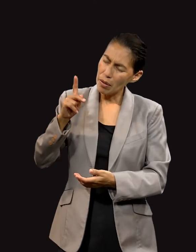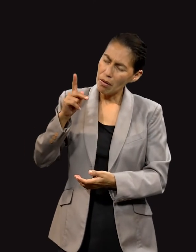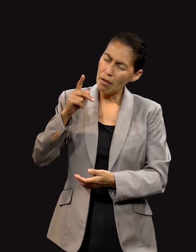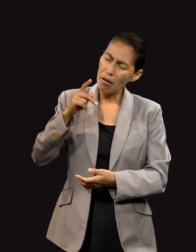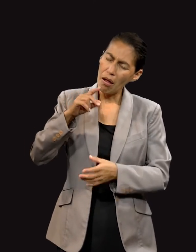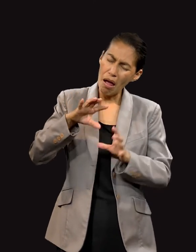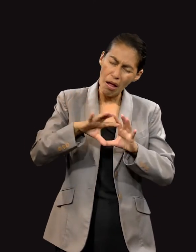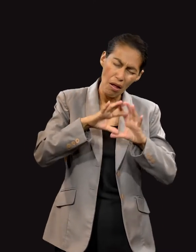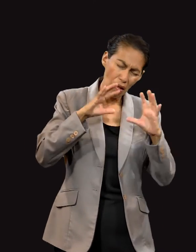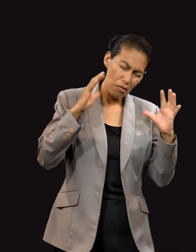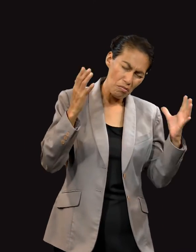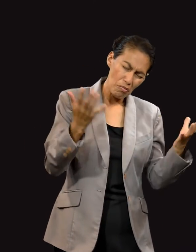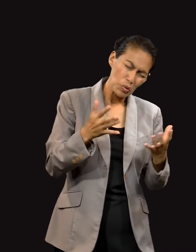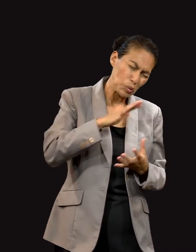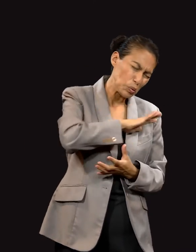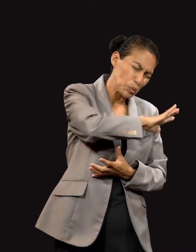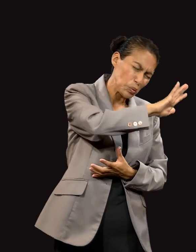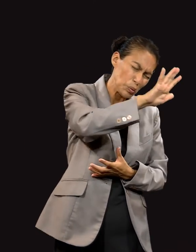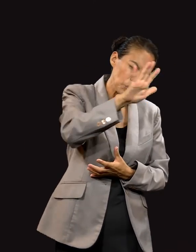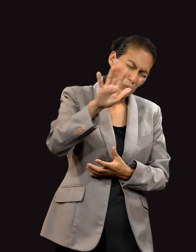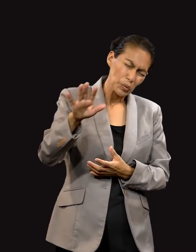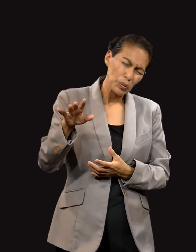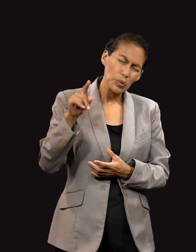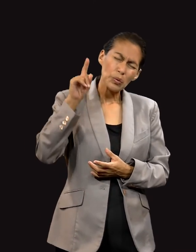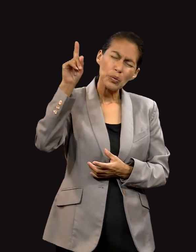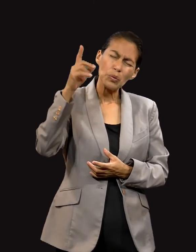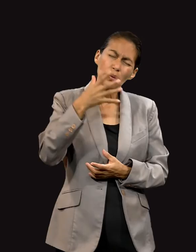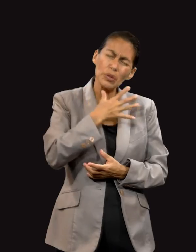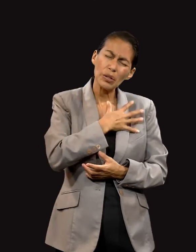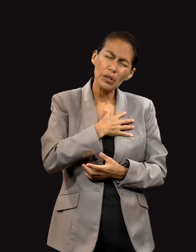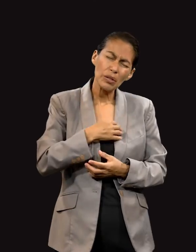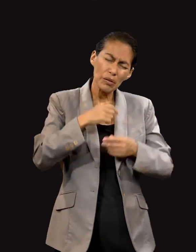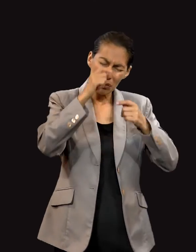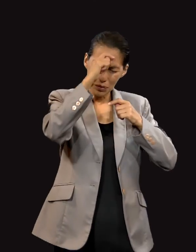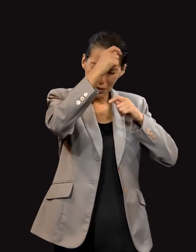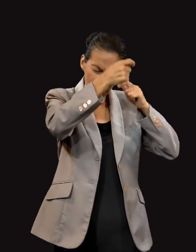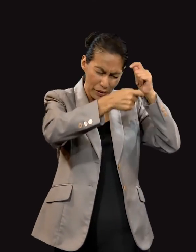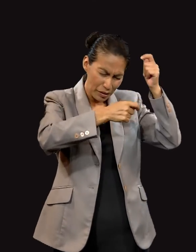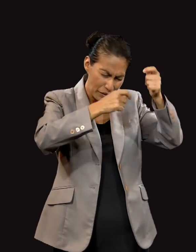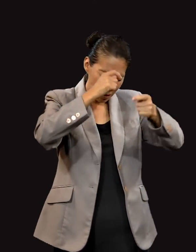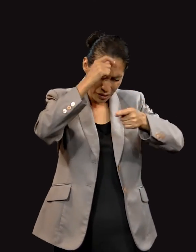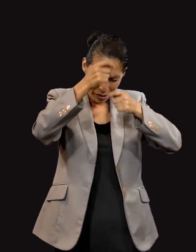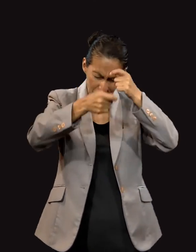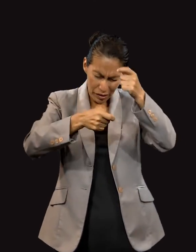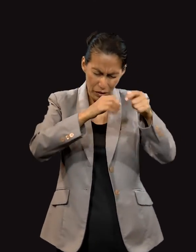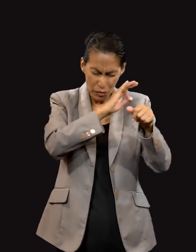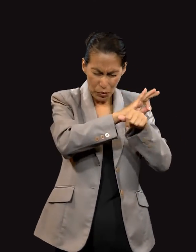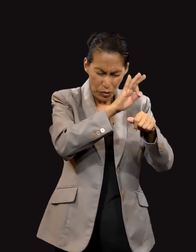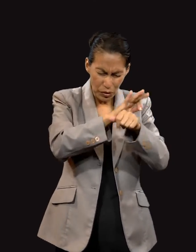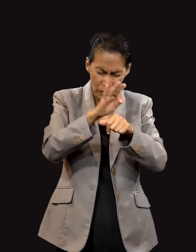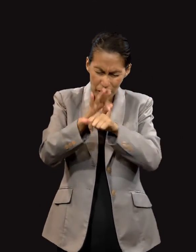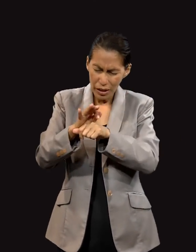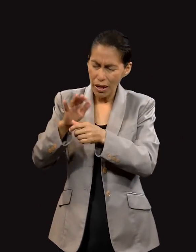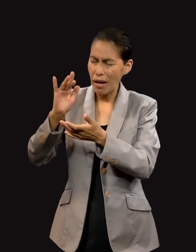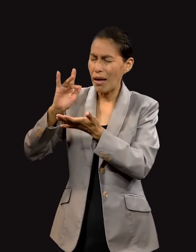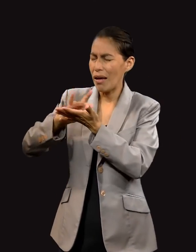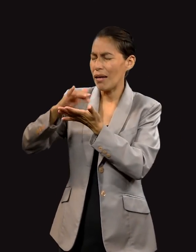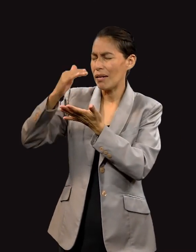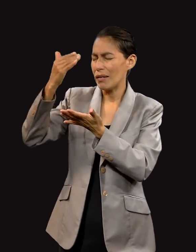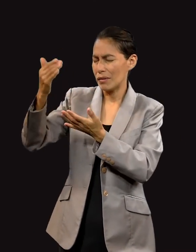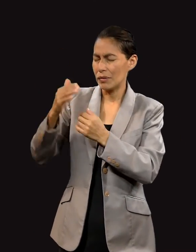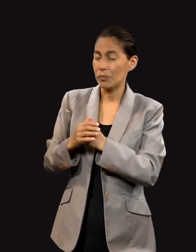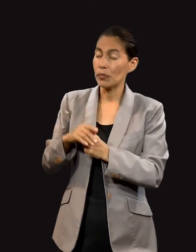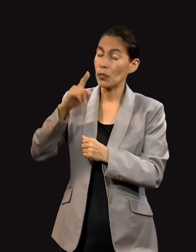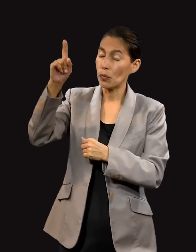nosotros, tus hijas, Señor, pero a cada uno de tus hijos alrededor del mundo, Amén. Tú nos bendices y nos